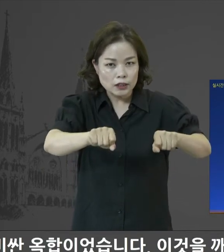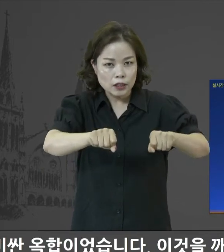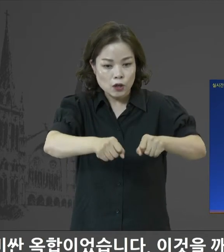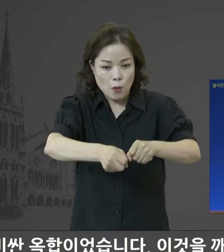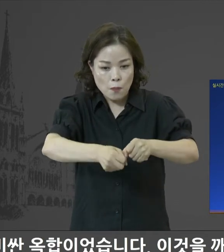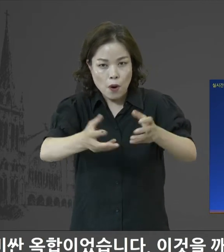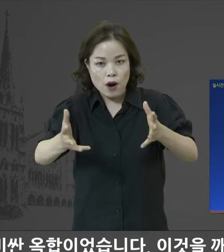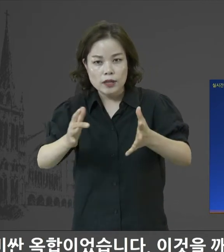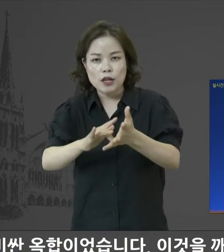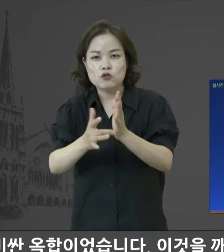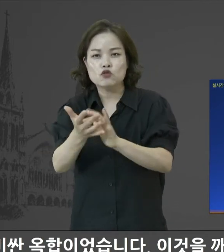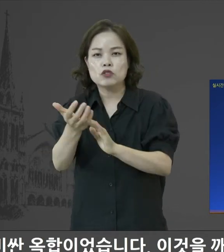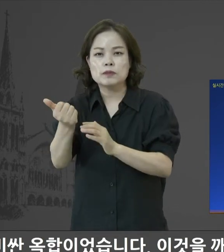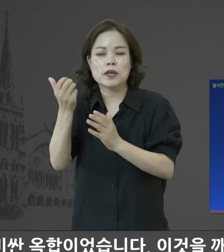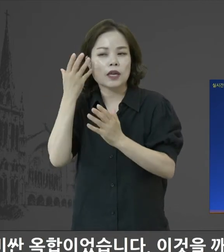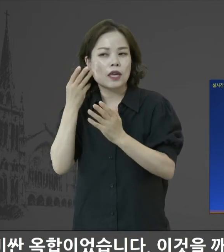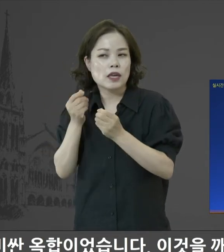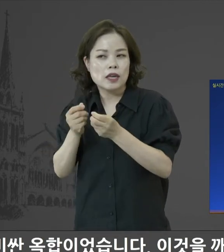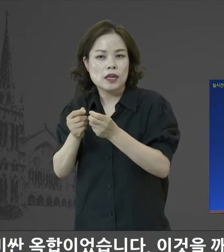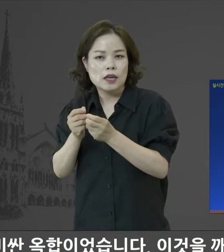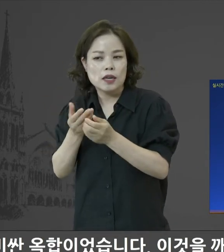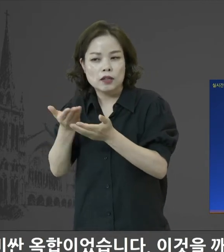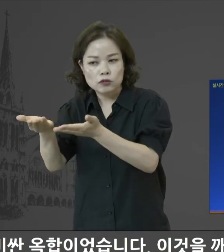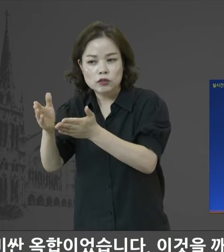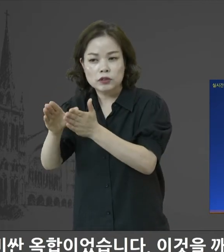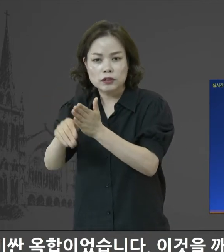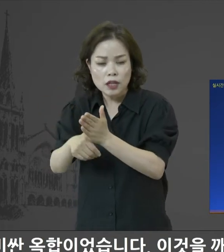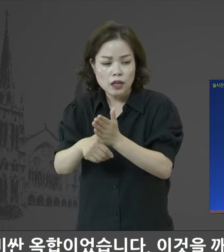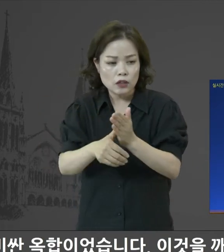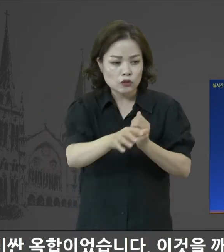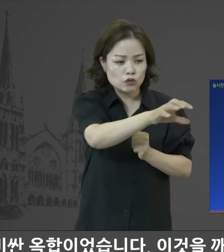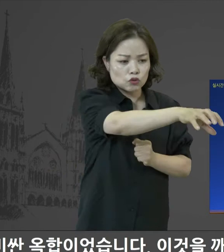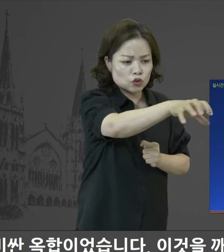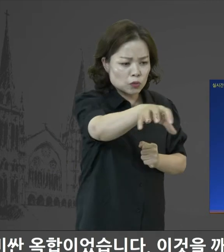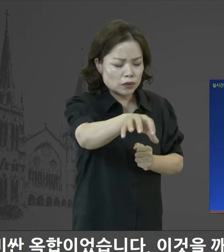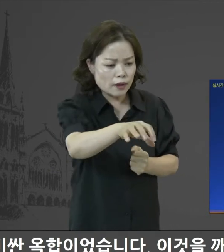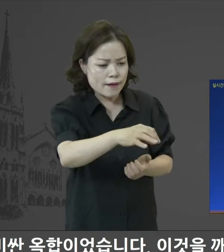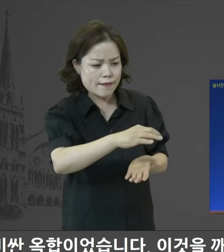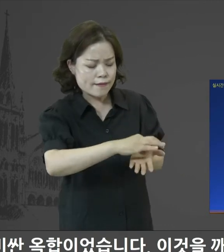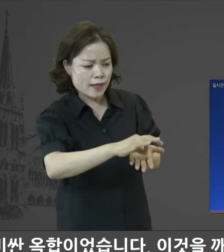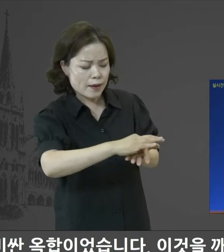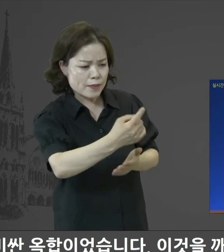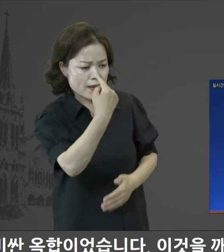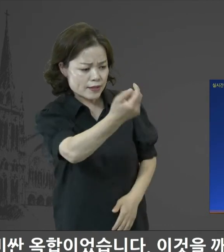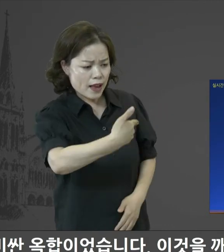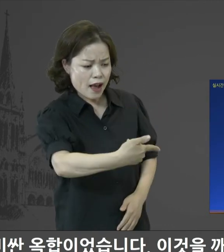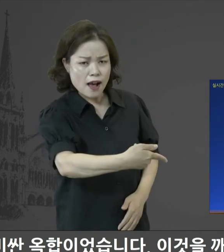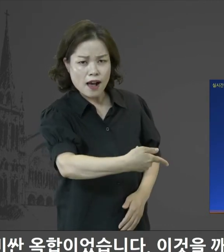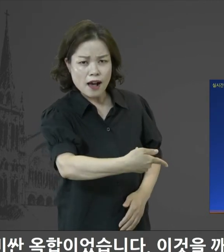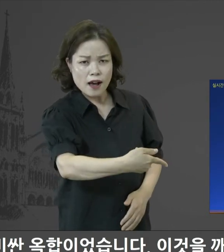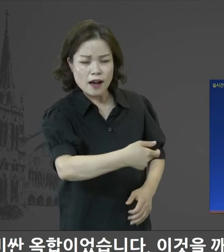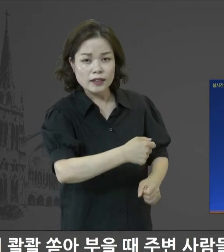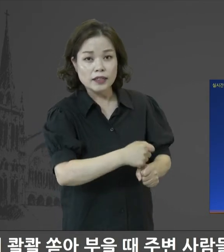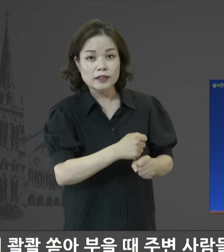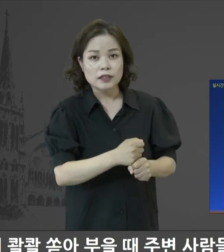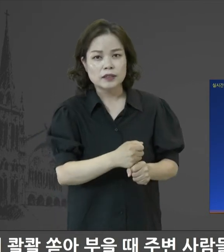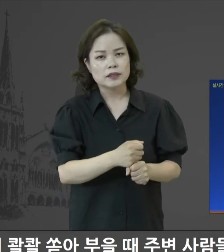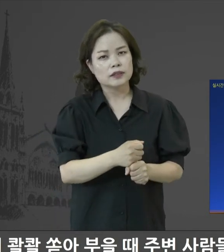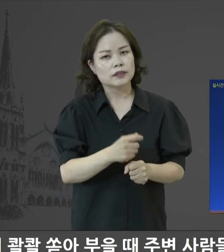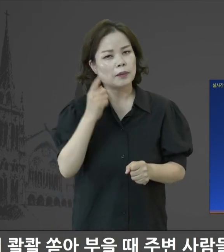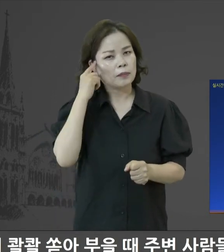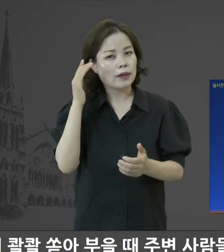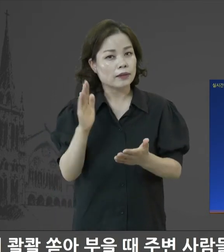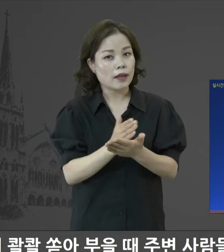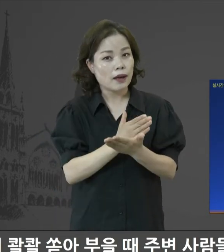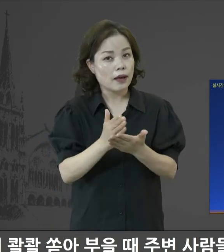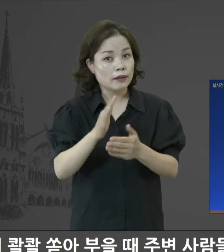콸콸 예수님에게 쏟아 부을 때 주변의 사람들이 이것을 낭비라고 생각을 했습니다. 이 판단이 그런